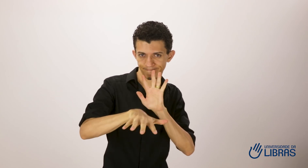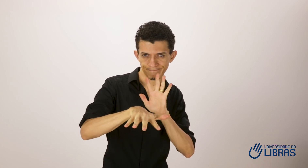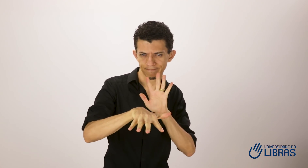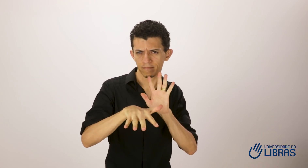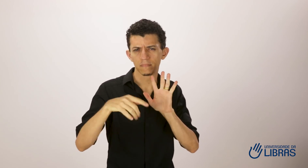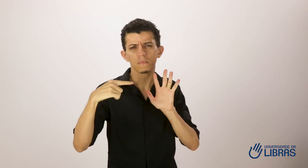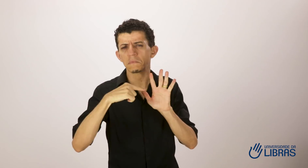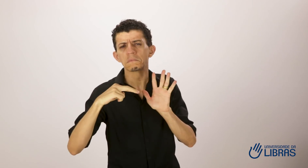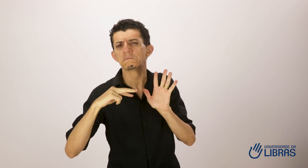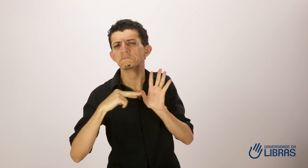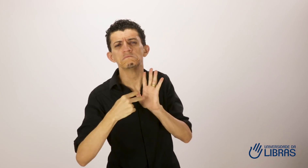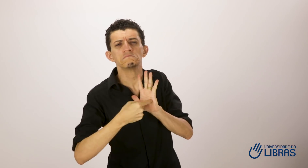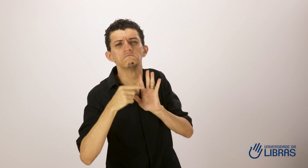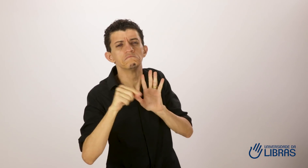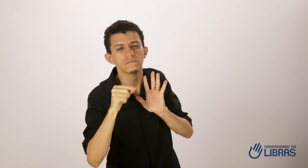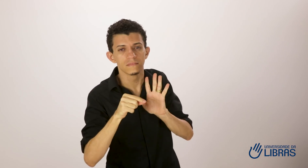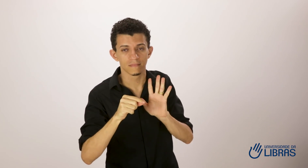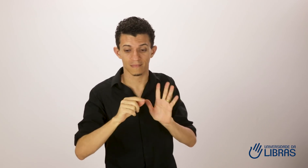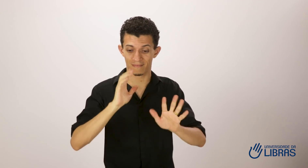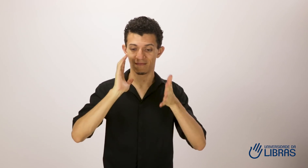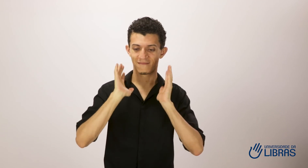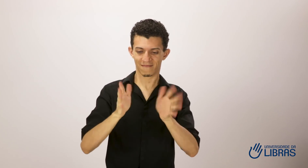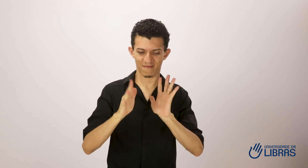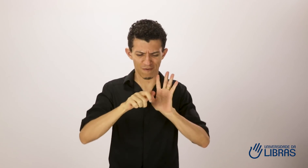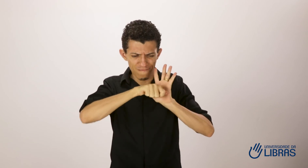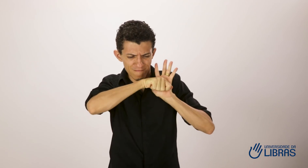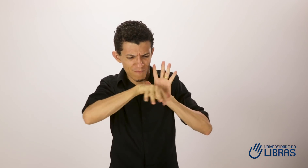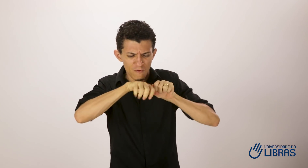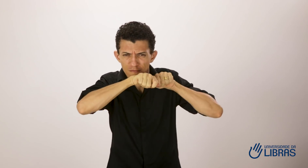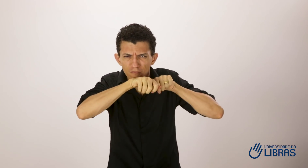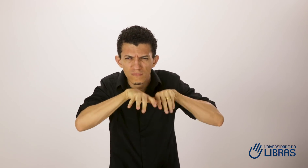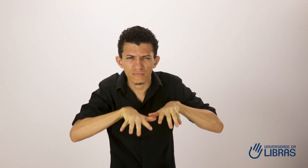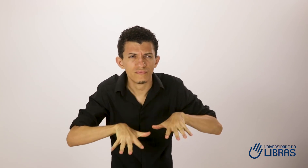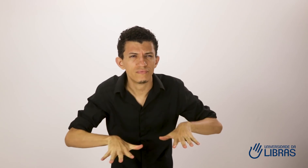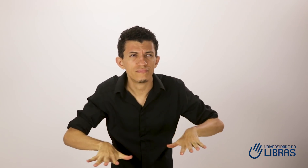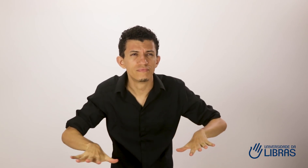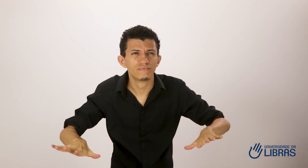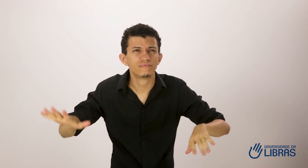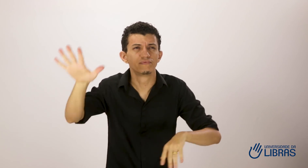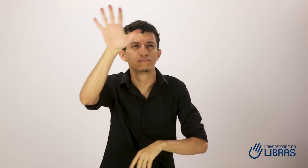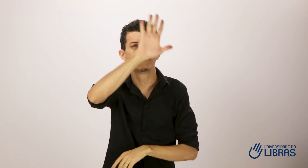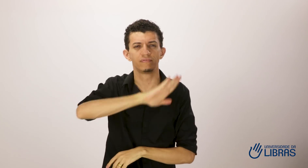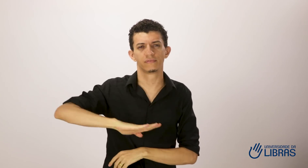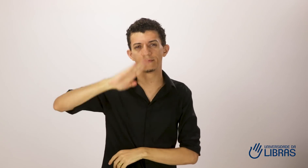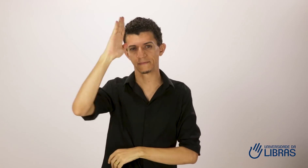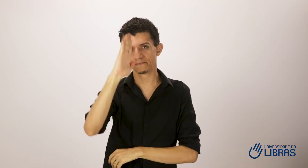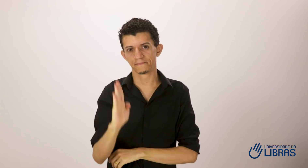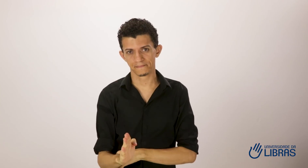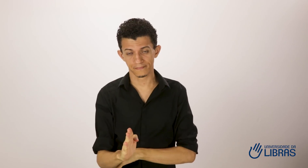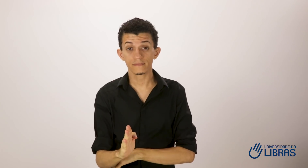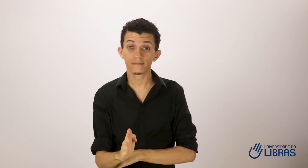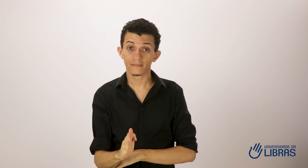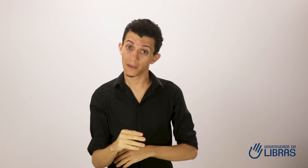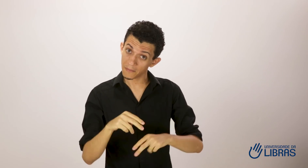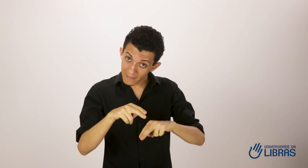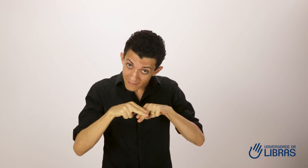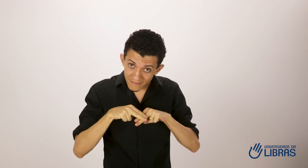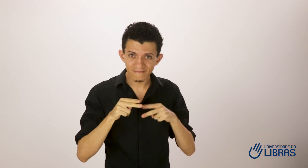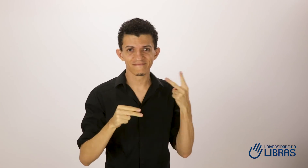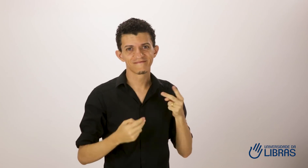Libras, cujo sinal é este, que significa disseminar a Libras, a língua brasileira de sinais. E foi pensando